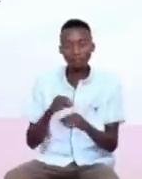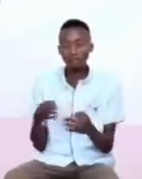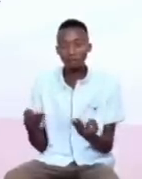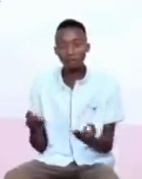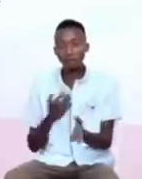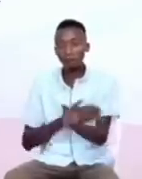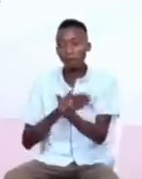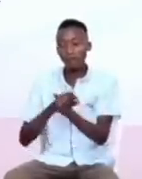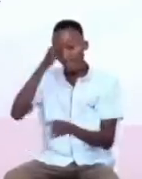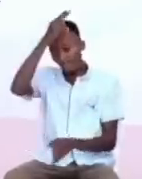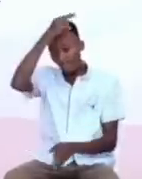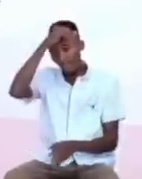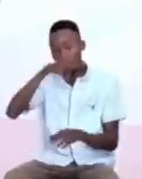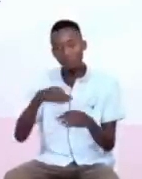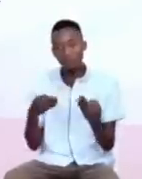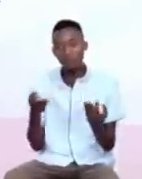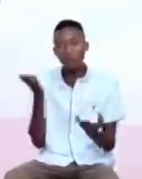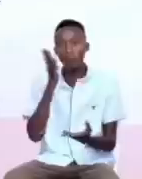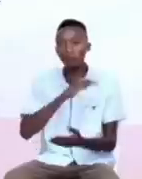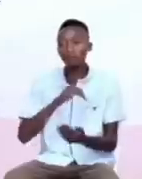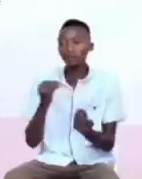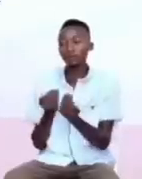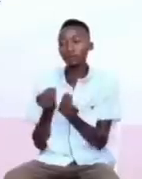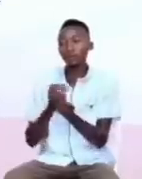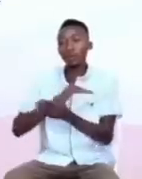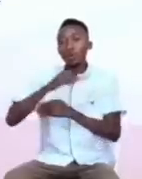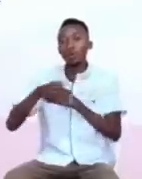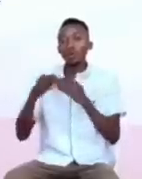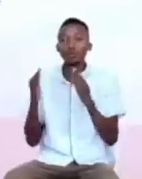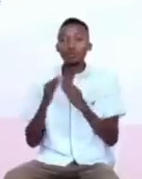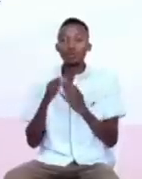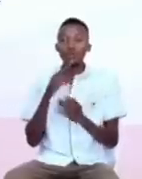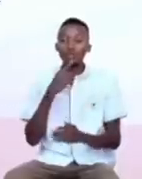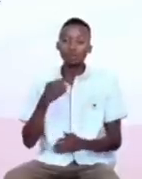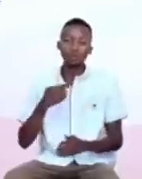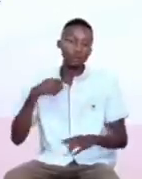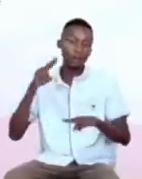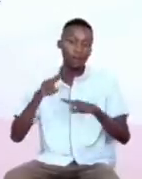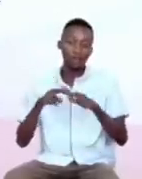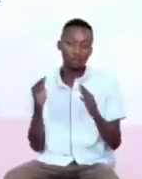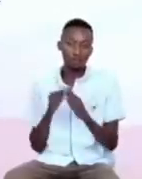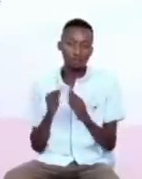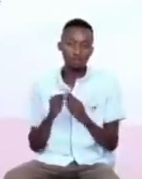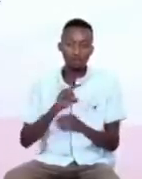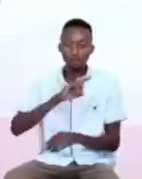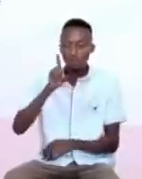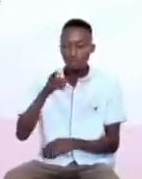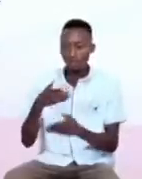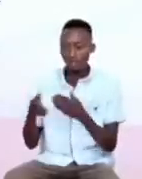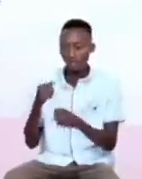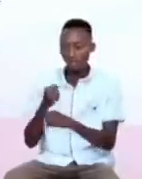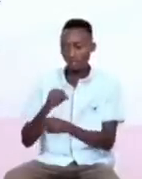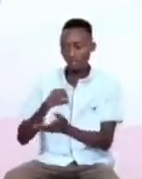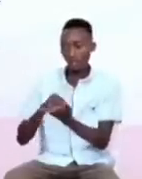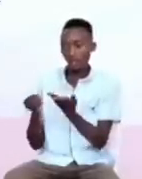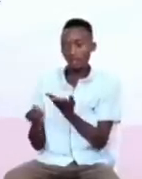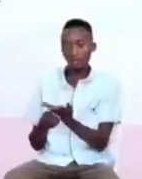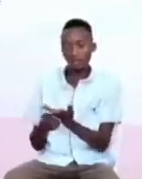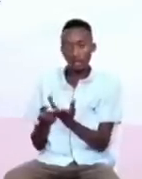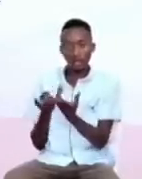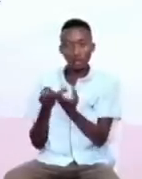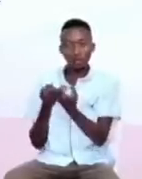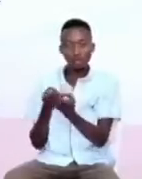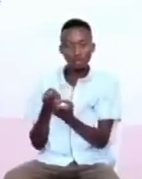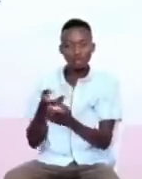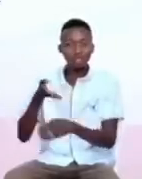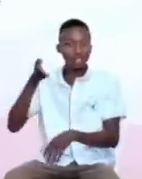Baada ya degree kwa anamaliza masomo, anarudi anakuambia nimekaa nyumbani. Unamuuliza unafanya kitu gani? Tunasubiri serikali itangaze